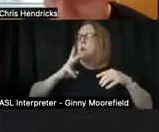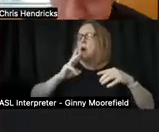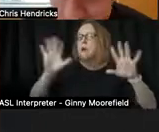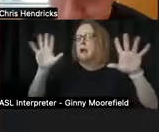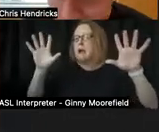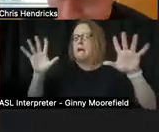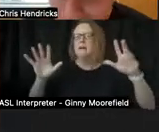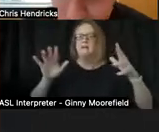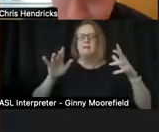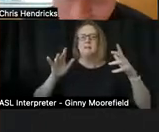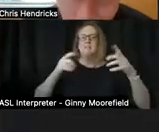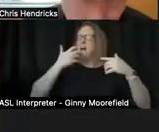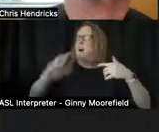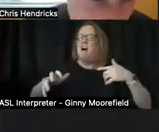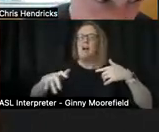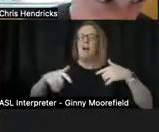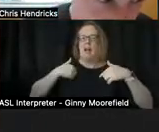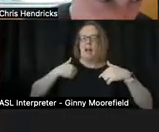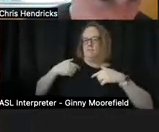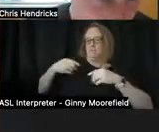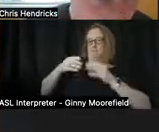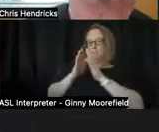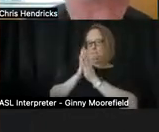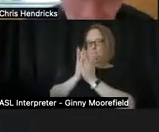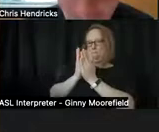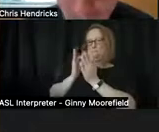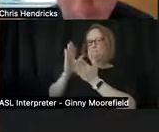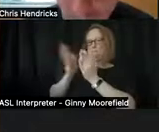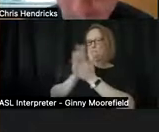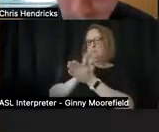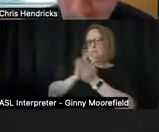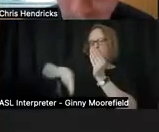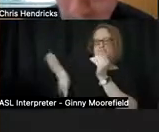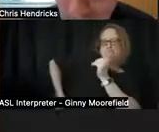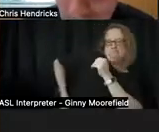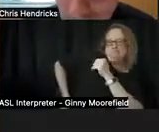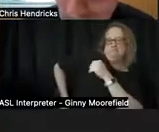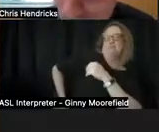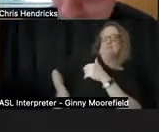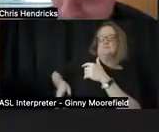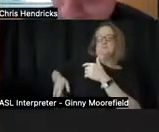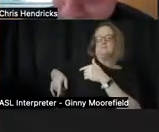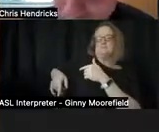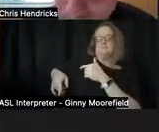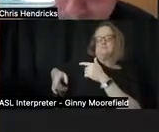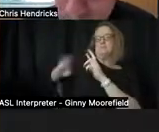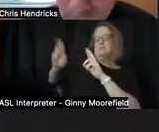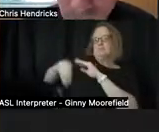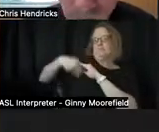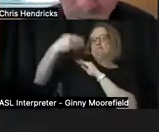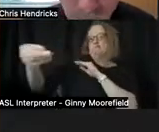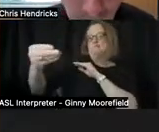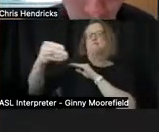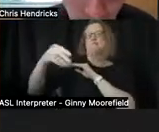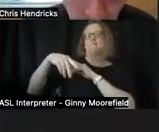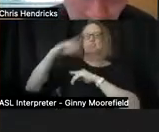pedía agua agua necesito agua y tenía este pequeño panfleto la parte trasera de mi pantalón que se suponía que yo se